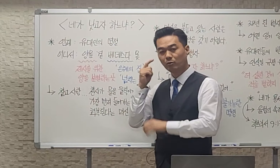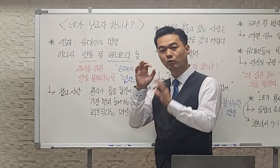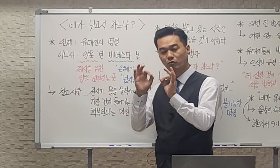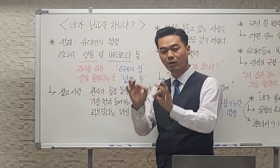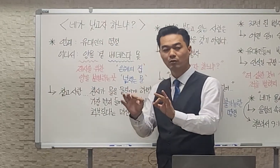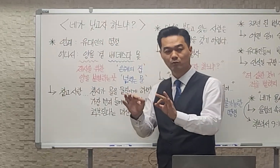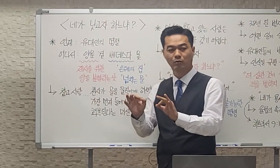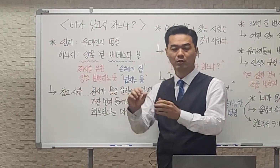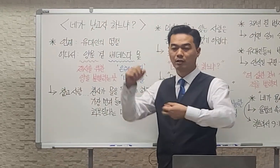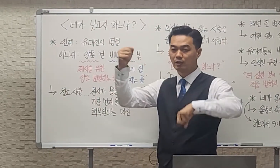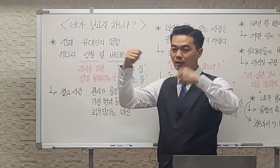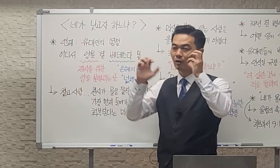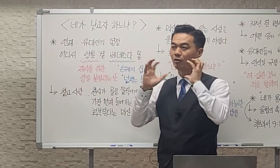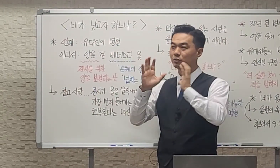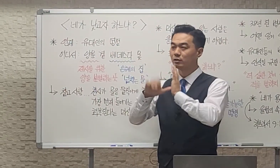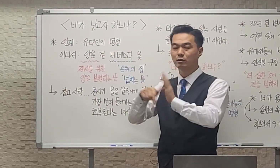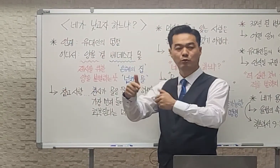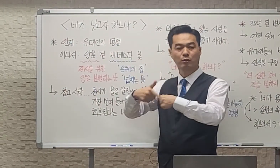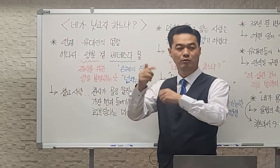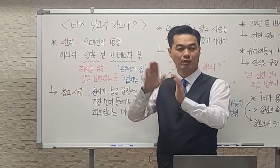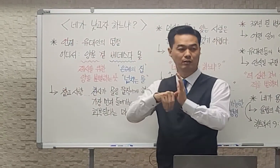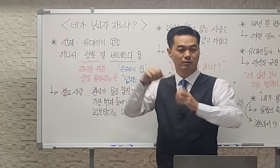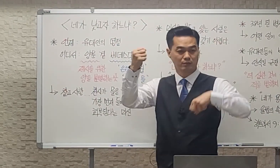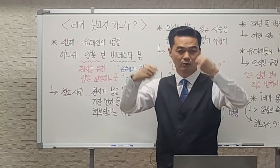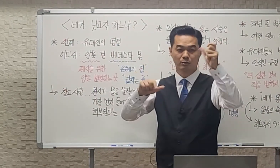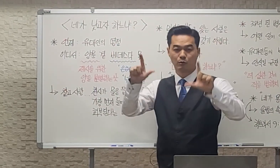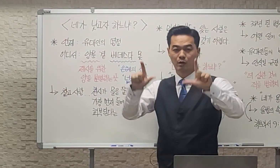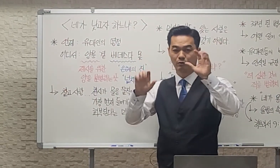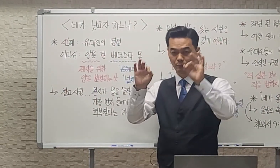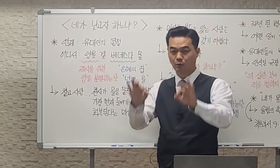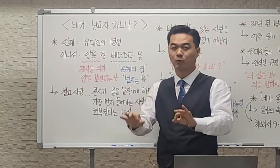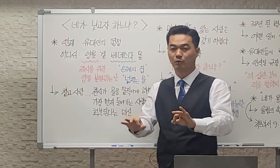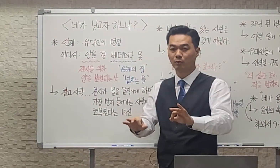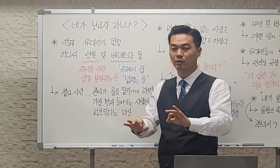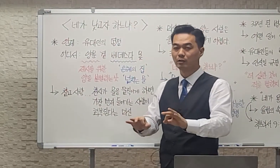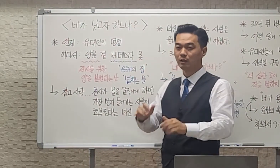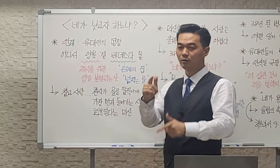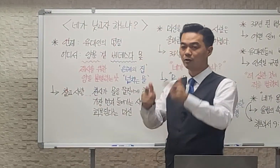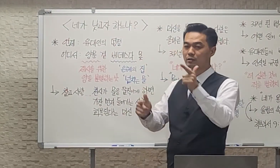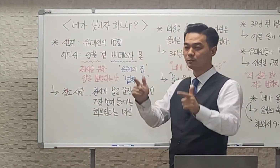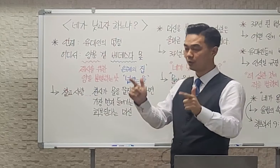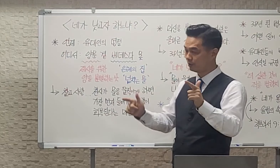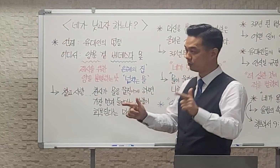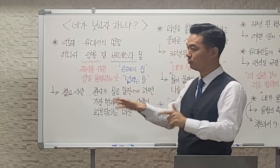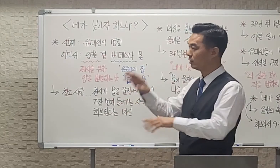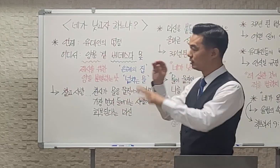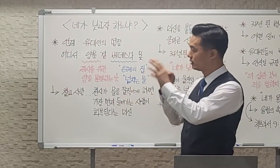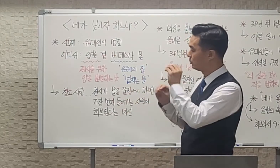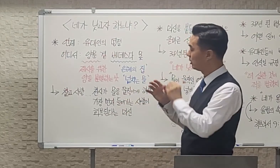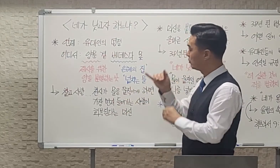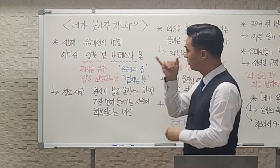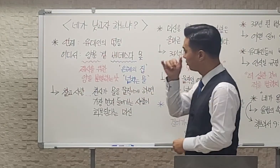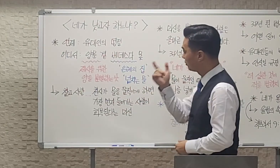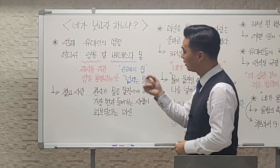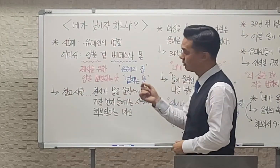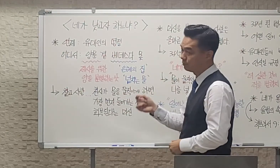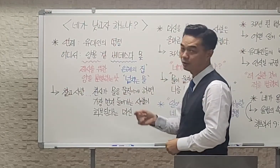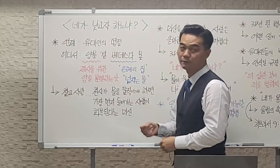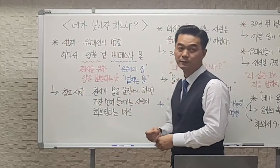들어보기도 하고 어렸을 때 초등학교 때는 연극 모양으로 보고 여러 가지 모양으로 습득할 수 있었을 것 같습니다.